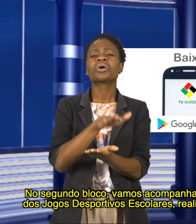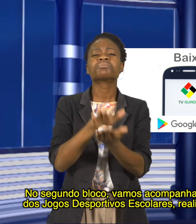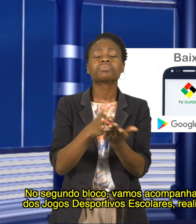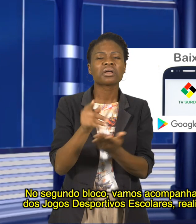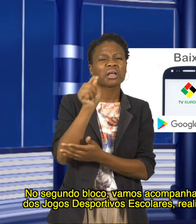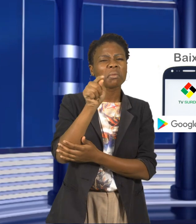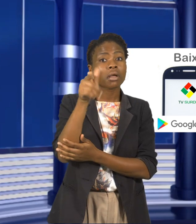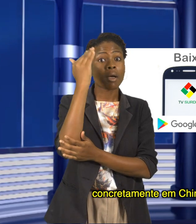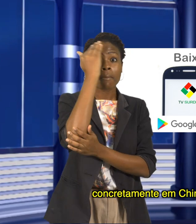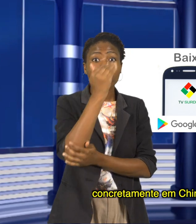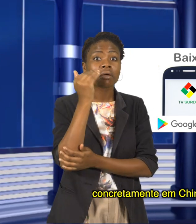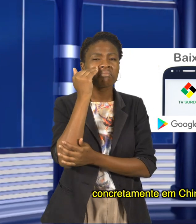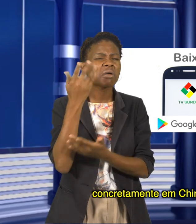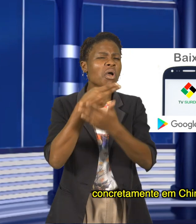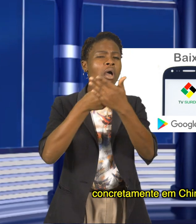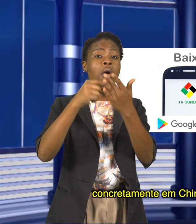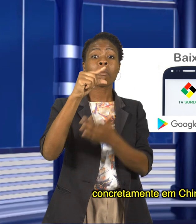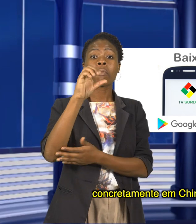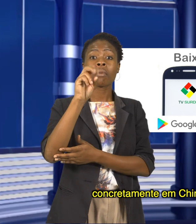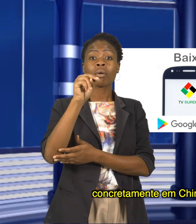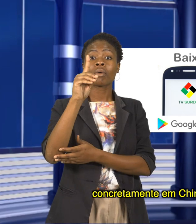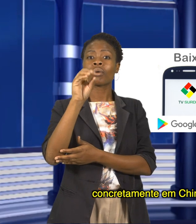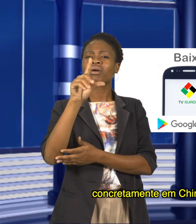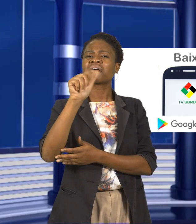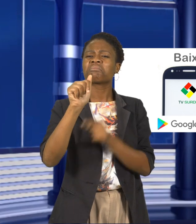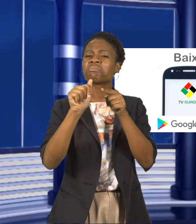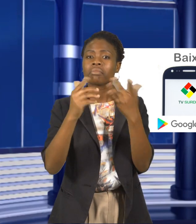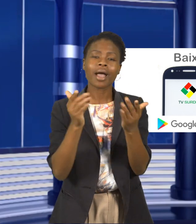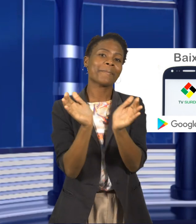província De Manica Concretamente em Chimoio E Gondola